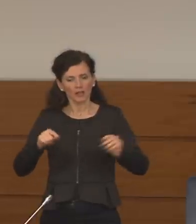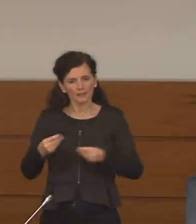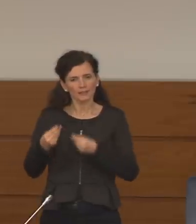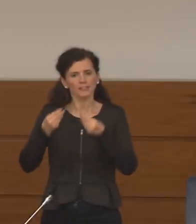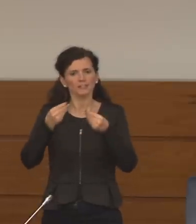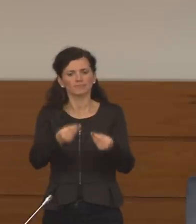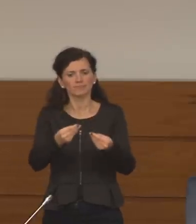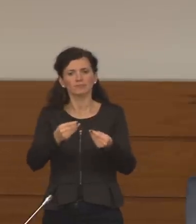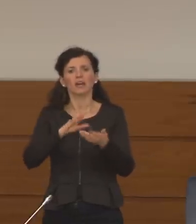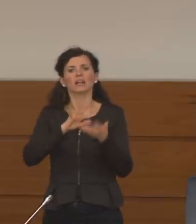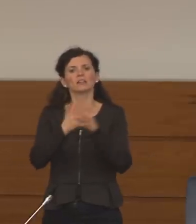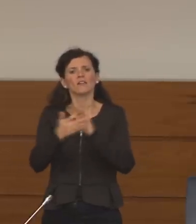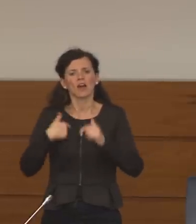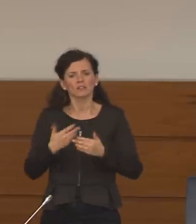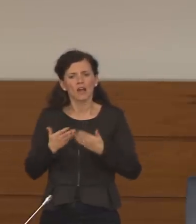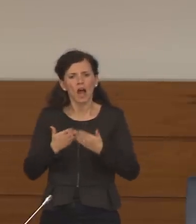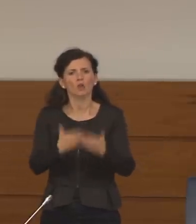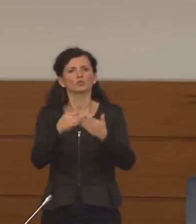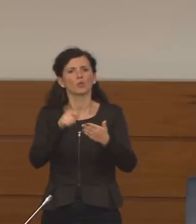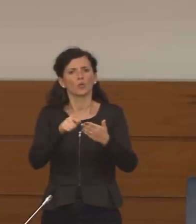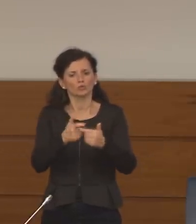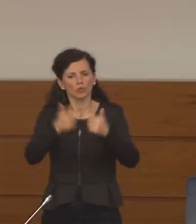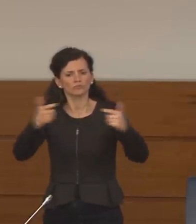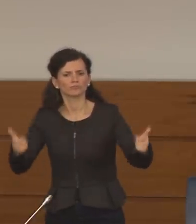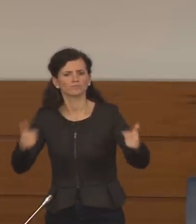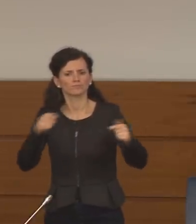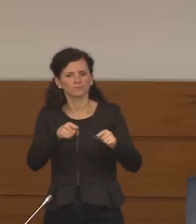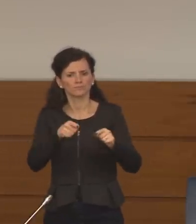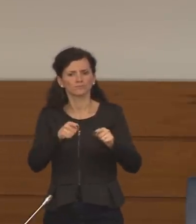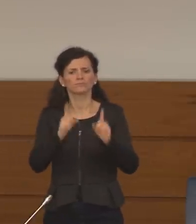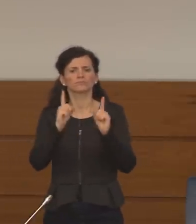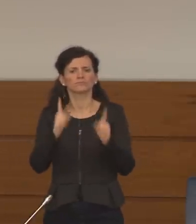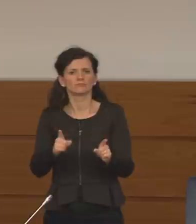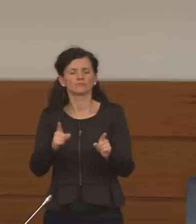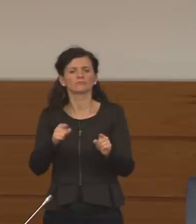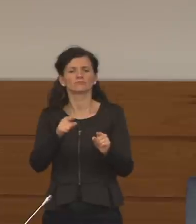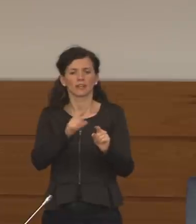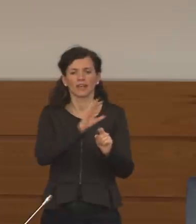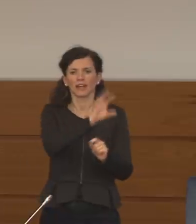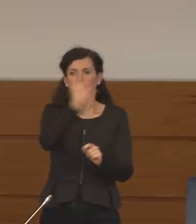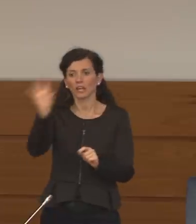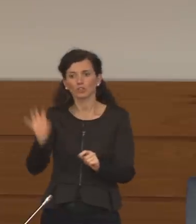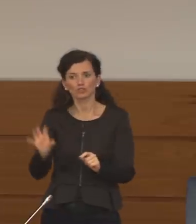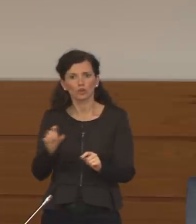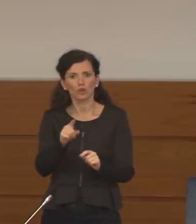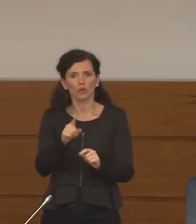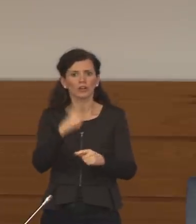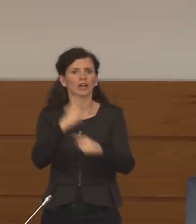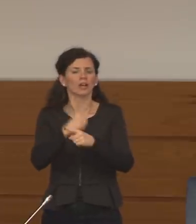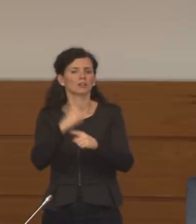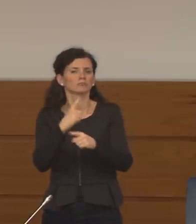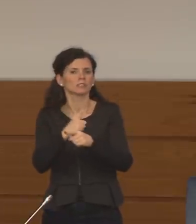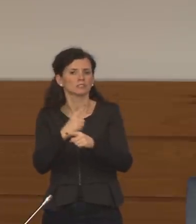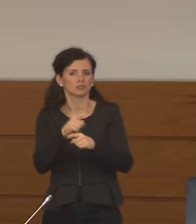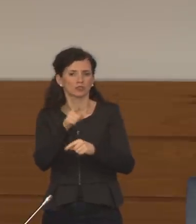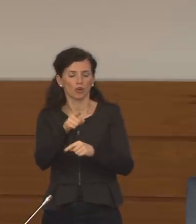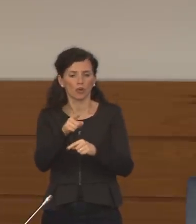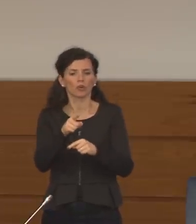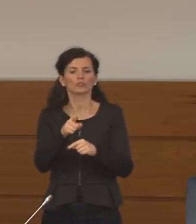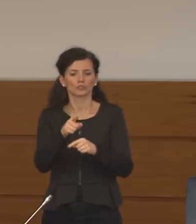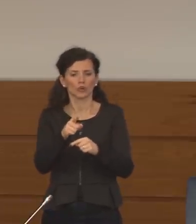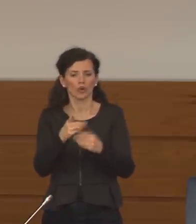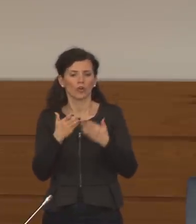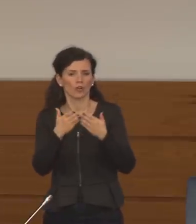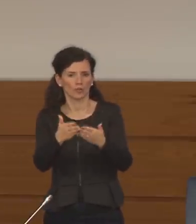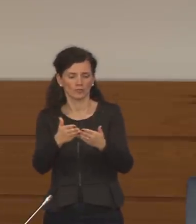potenziare l'offerta che le regioni le dotazioni che le regioni hanno messo